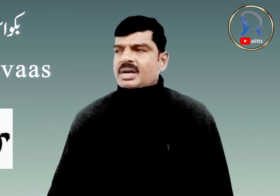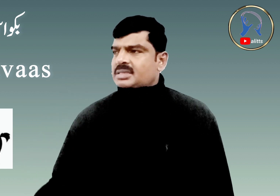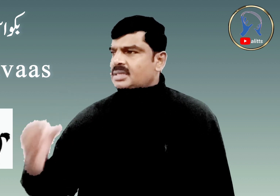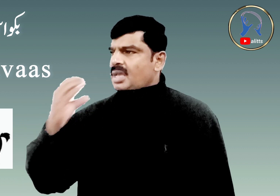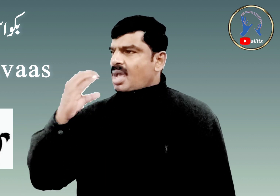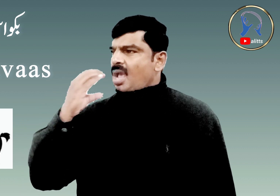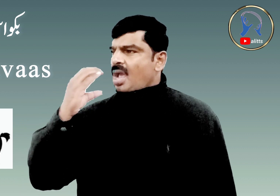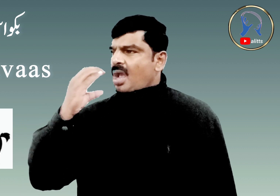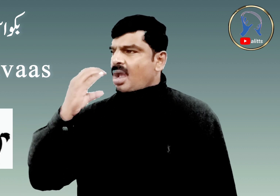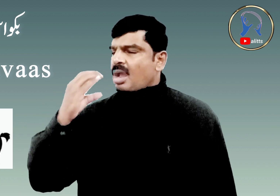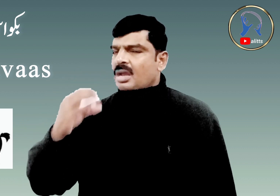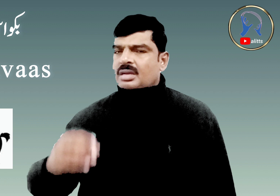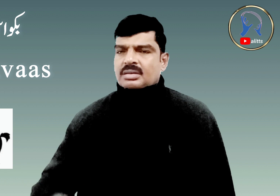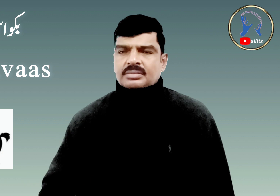बकवास।